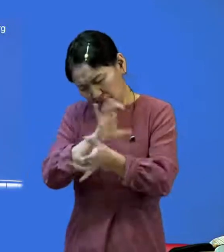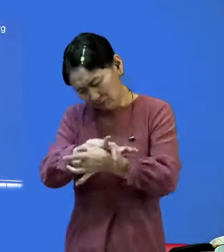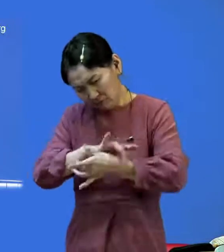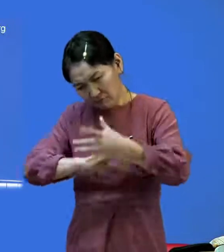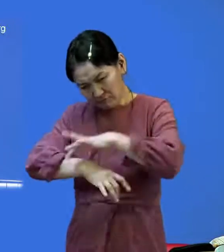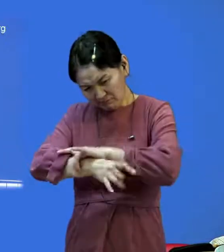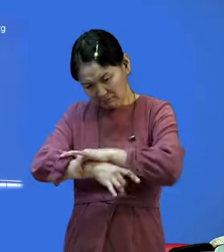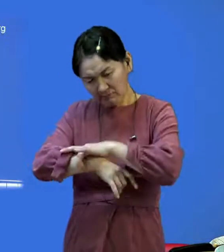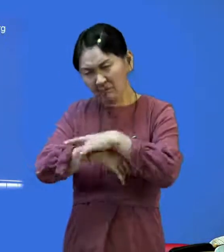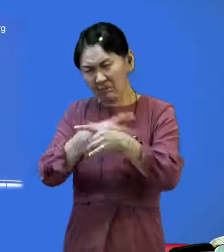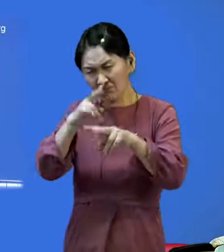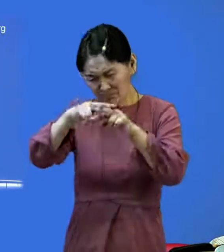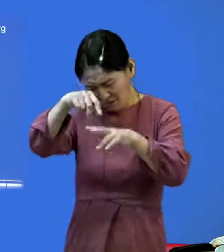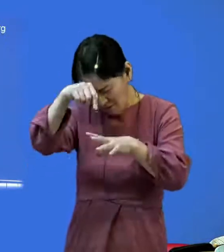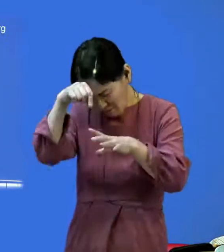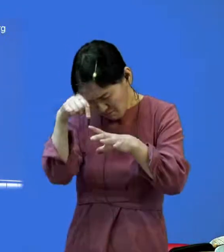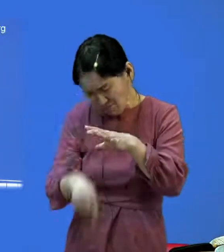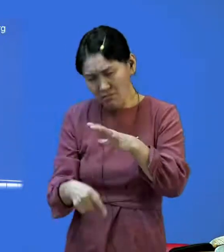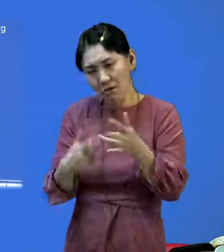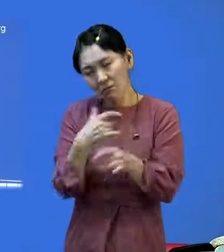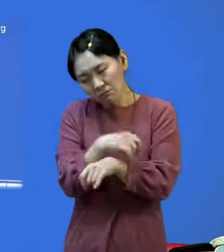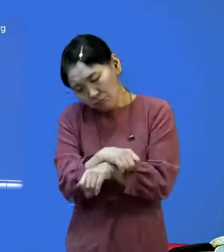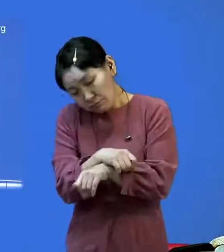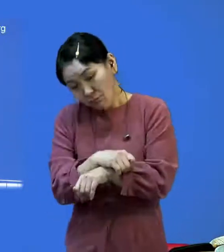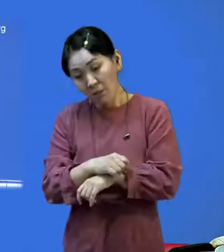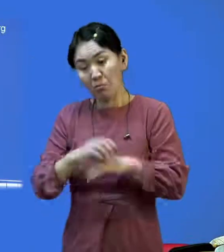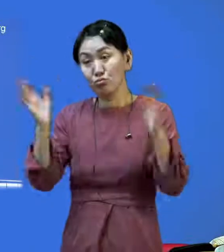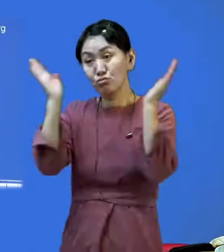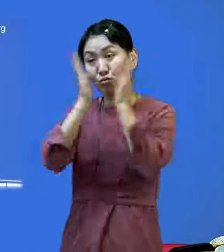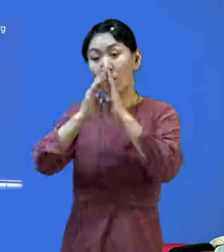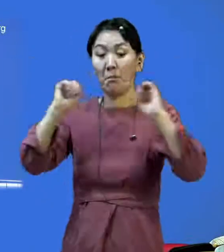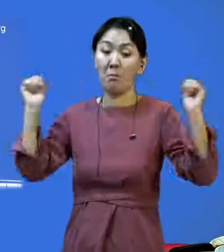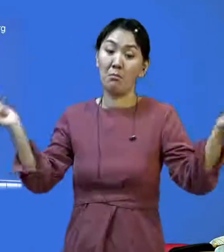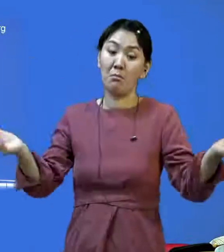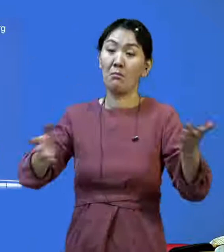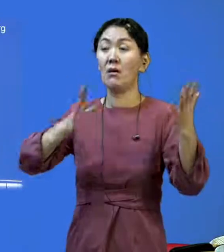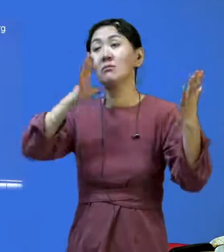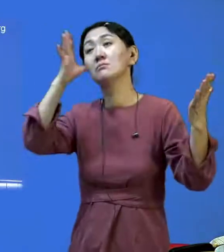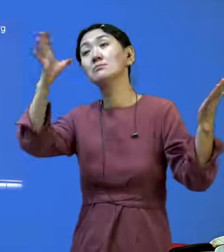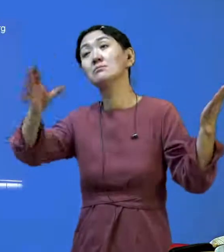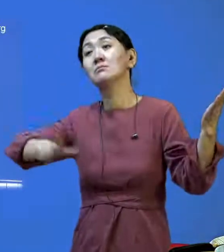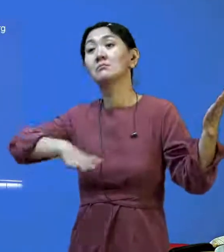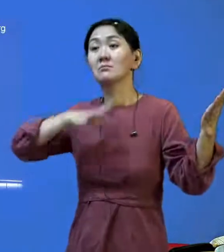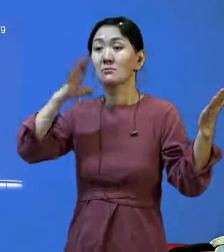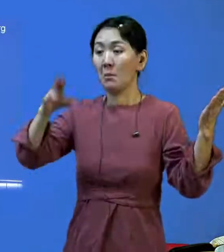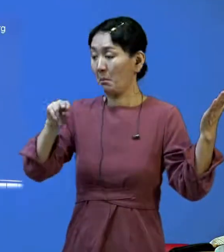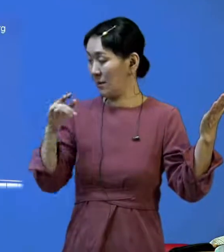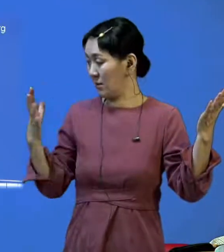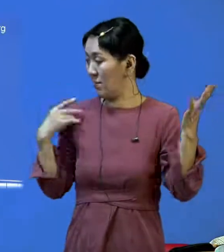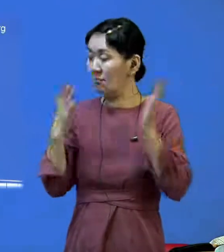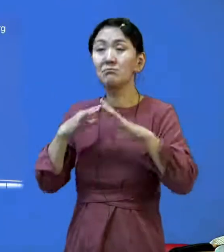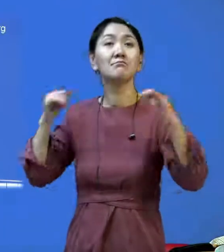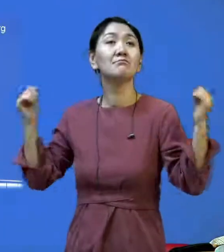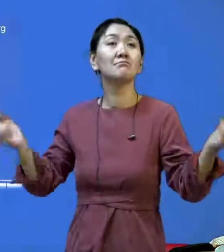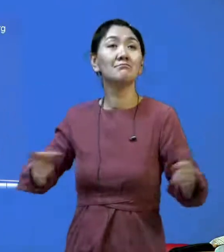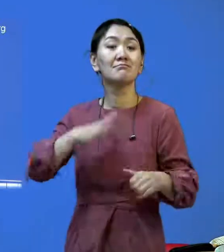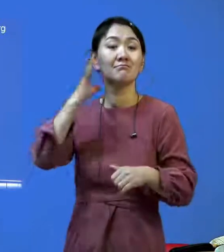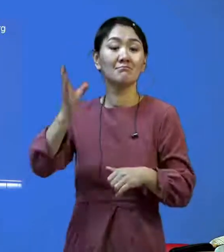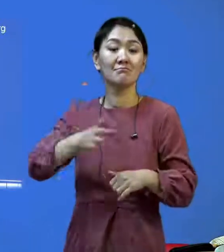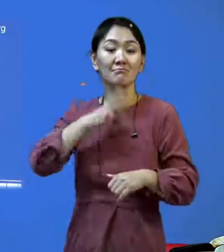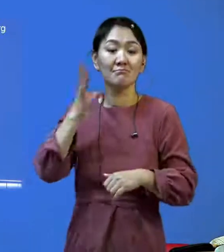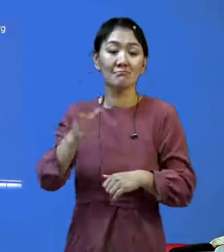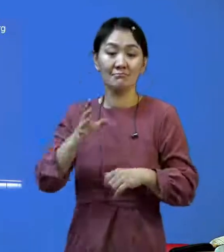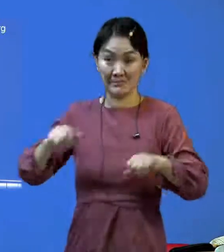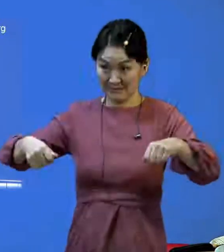тэр гүн шоронд хоригдчихсан байх үед Паул шүнд Силастаа магтан дуус. Тэг гинжээ ингээл